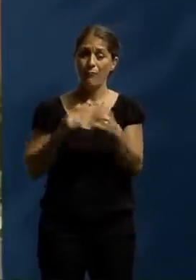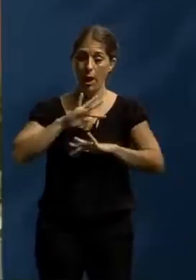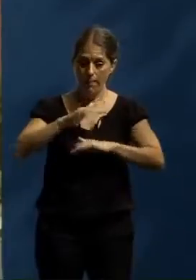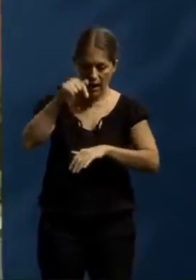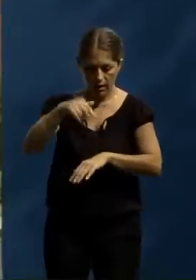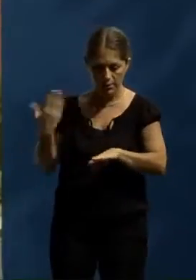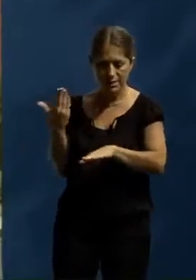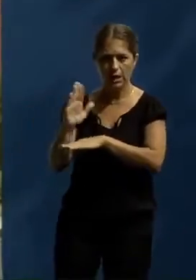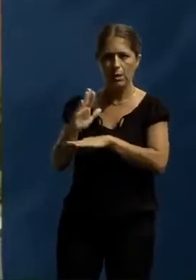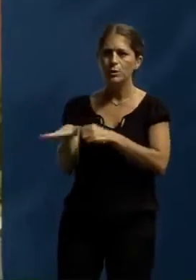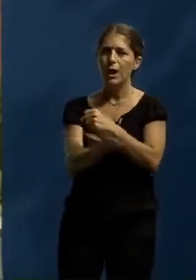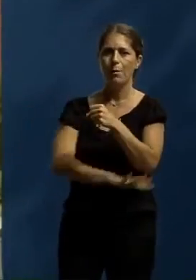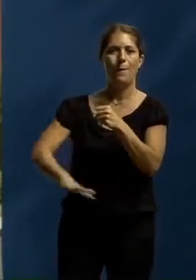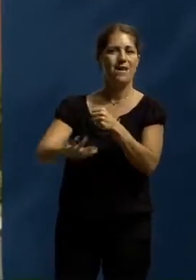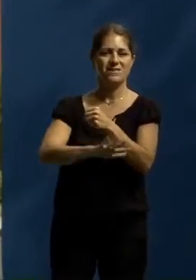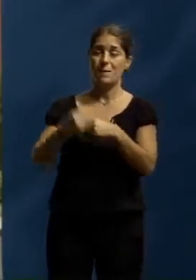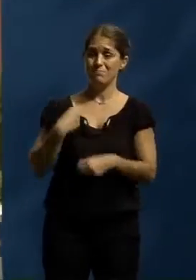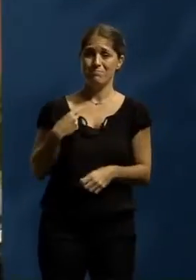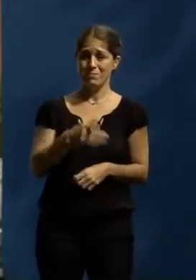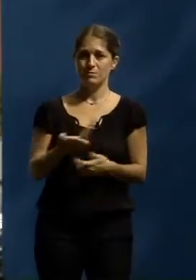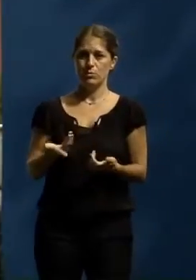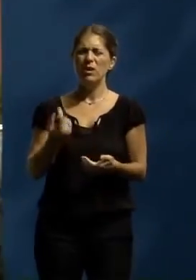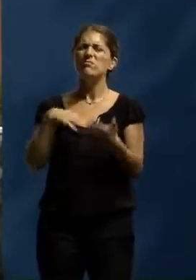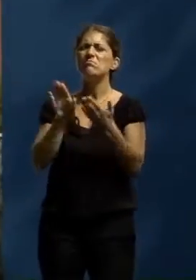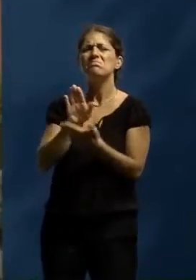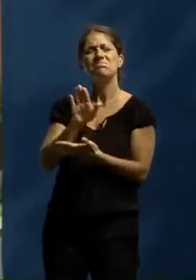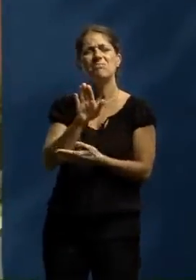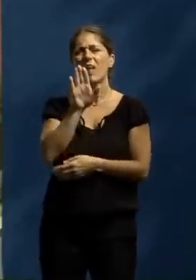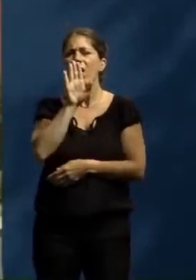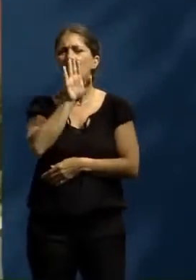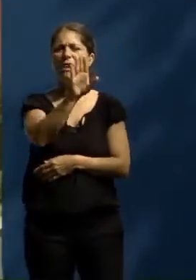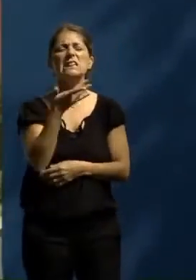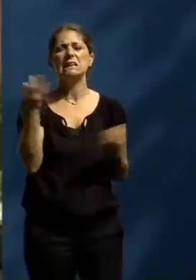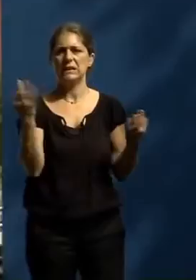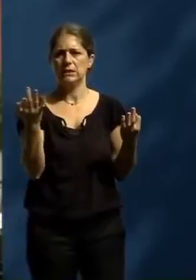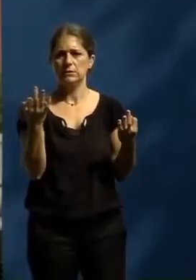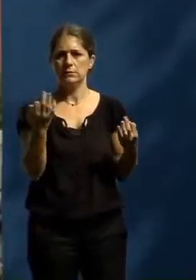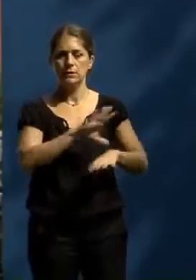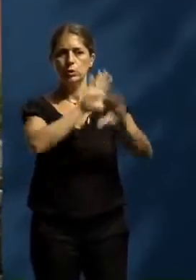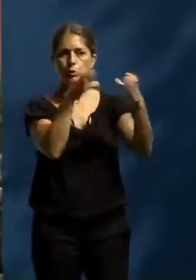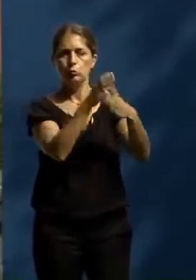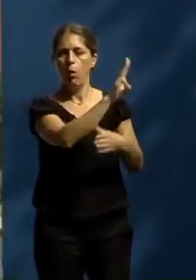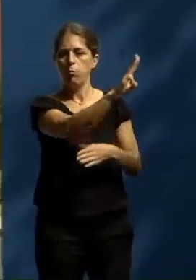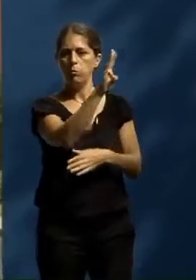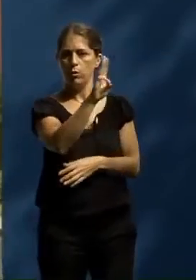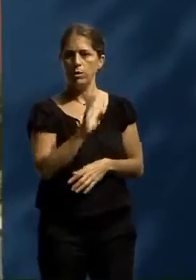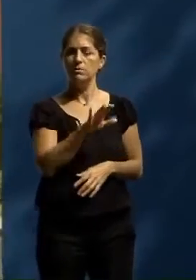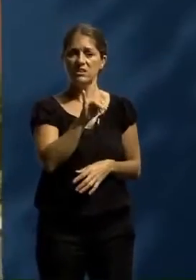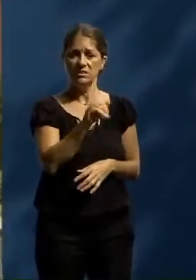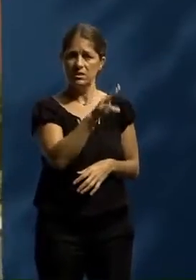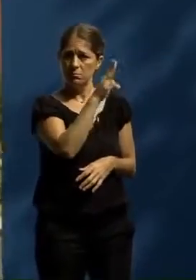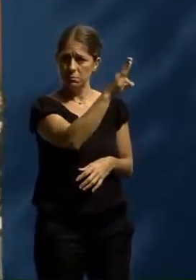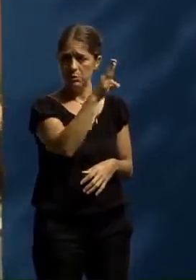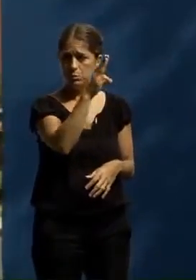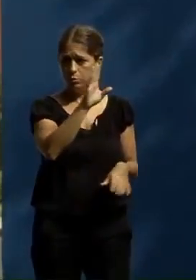vimos a presentar aquí. E en fronte que temos? En fronte temos un partido popular, sí, un partido